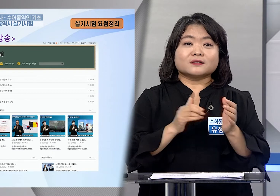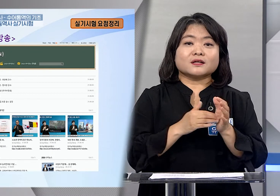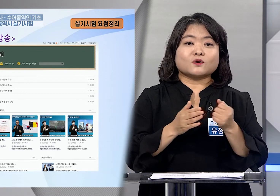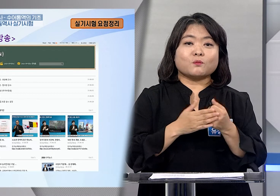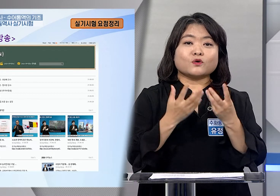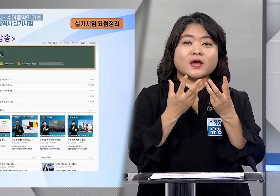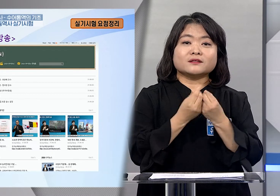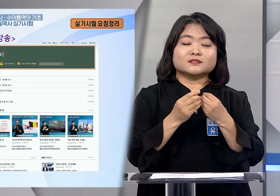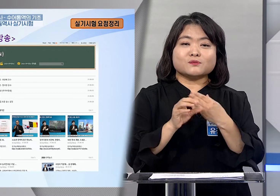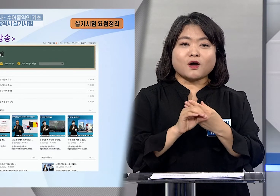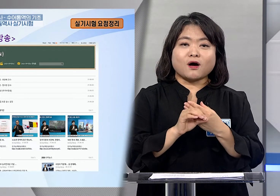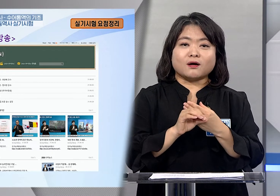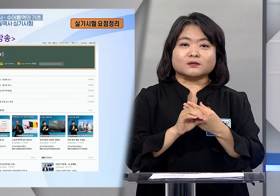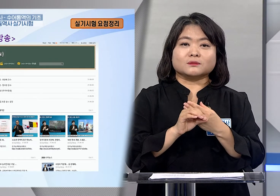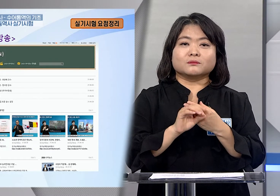그래서 뭐 예를 들면